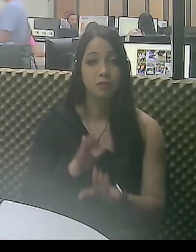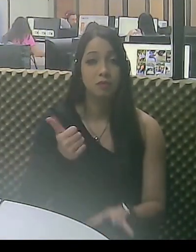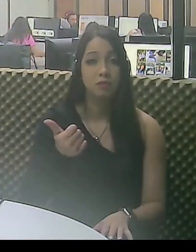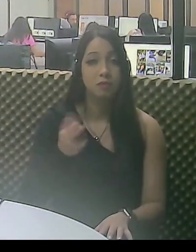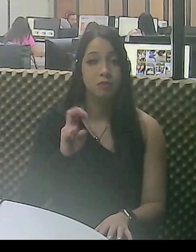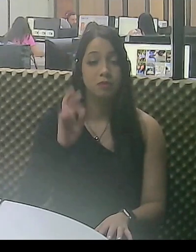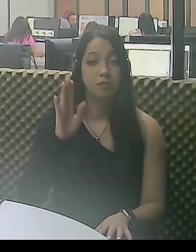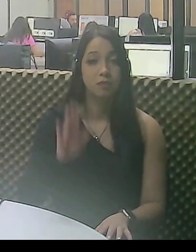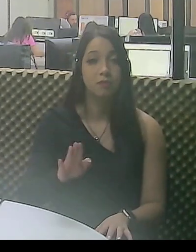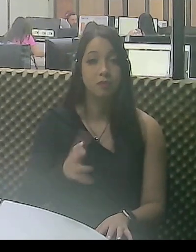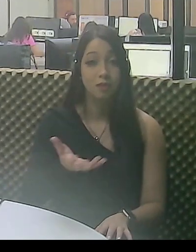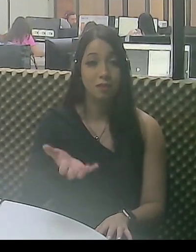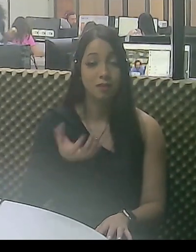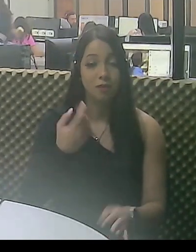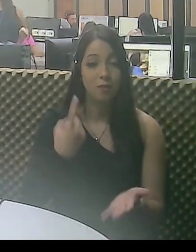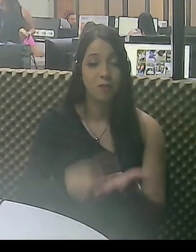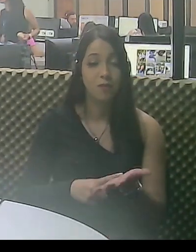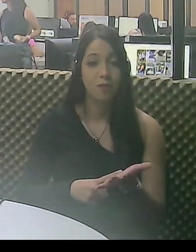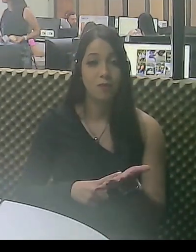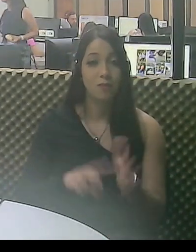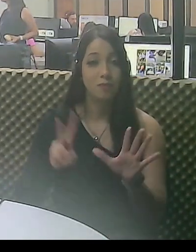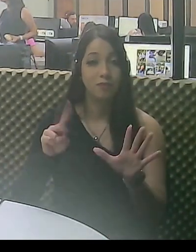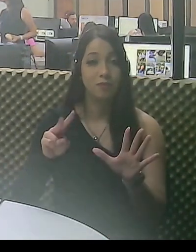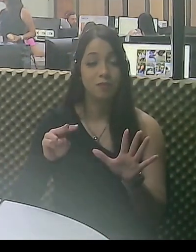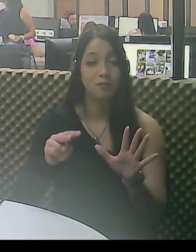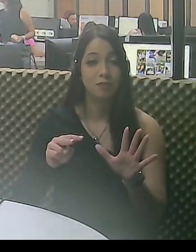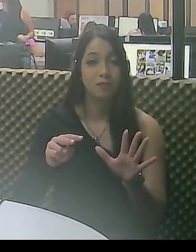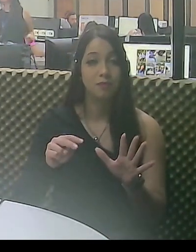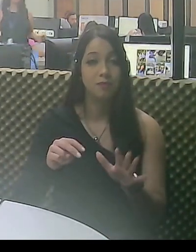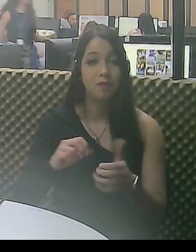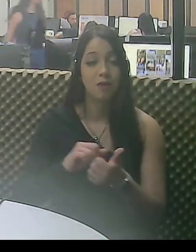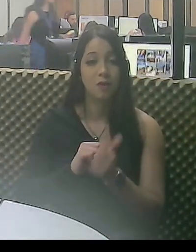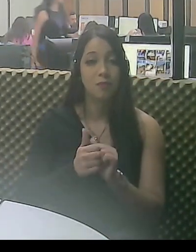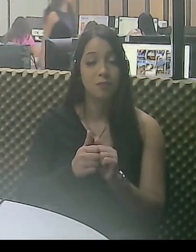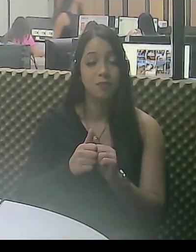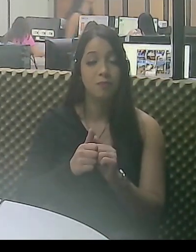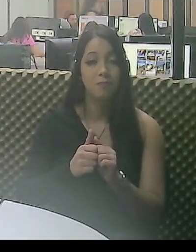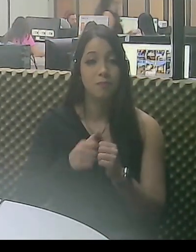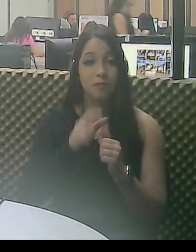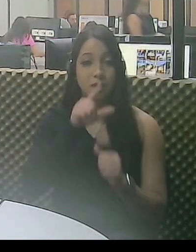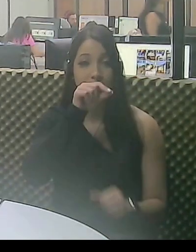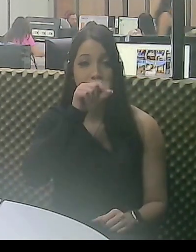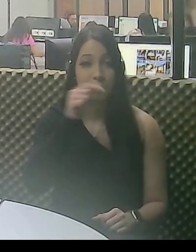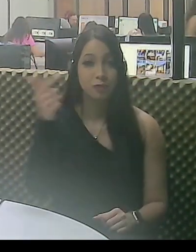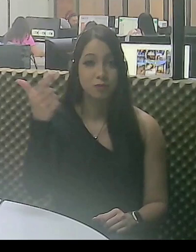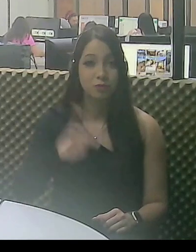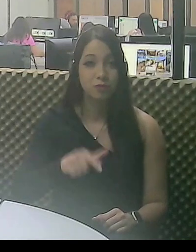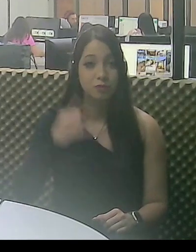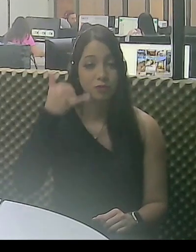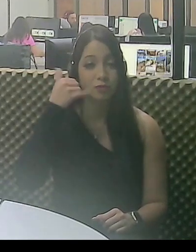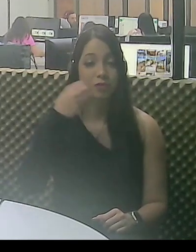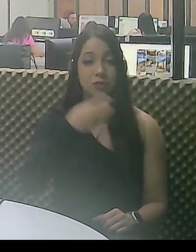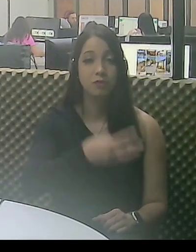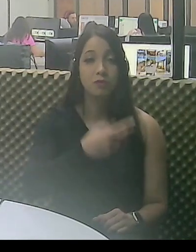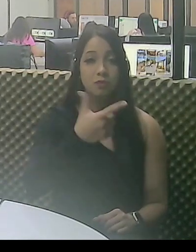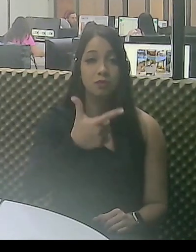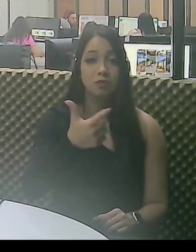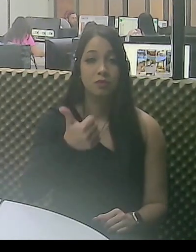tarde. Então, quer agendar o seu fim de semana nas quadras do Parque do Sabiá? Vou repetir os telefones